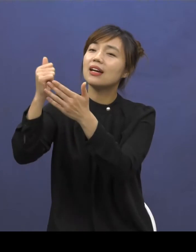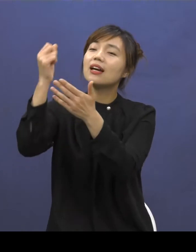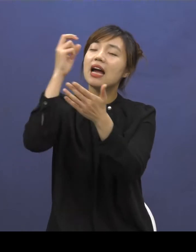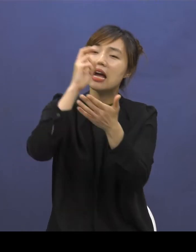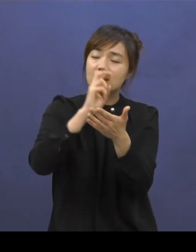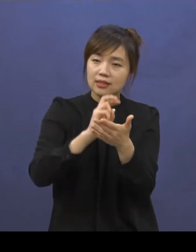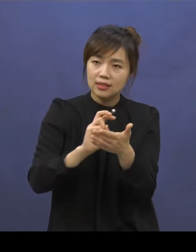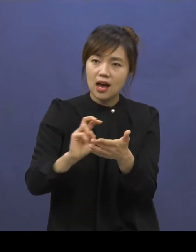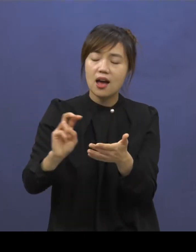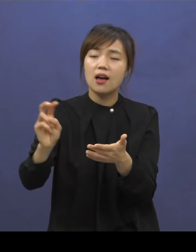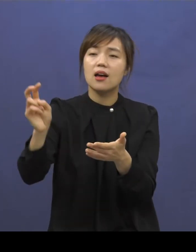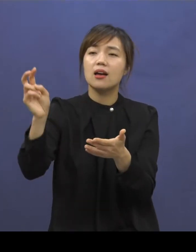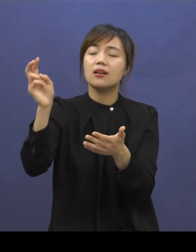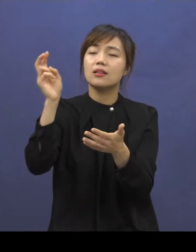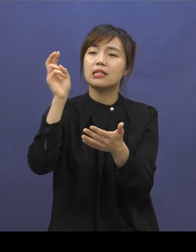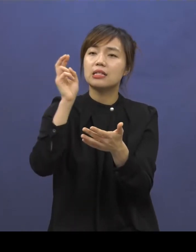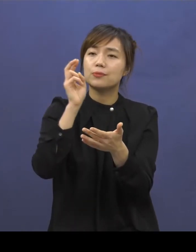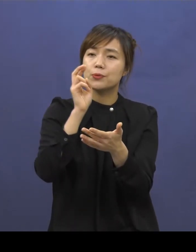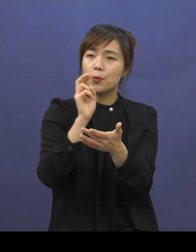주님을